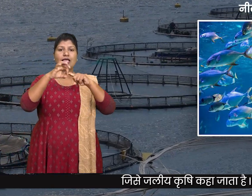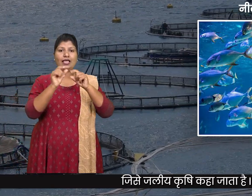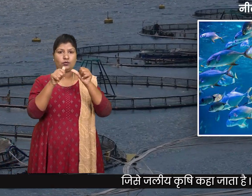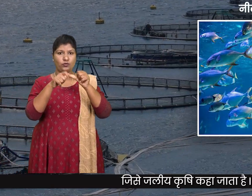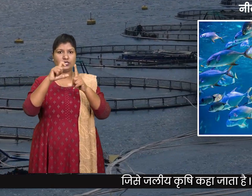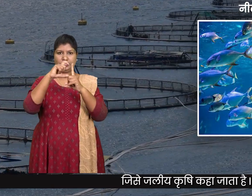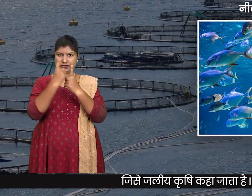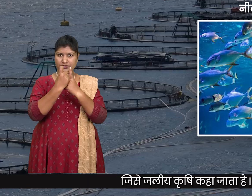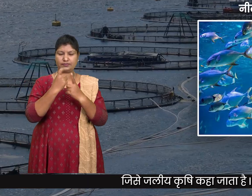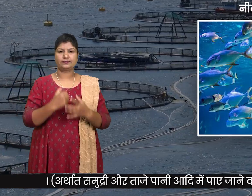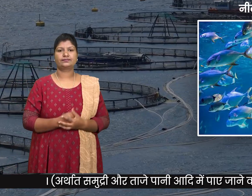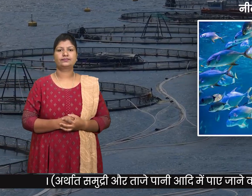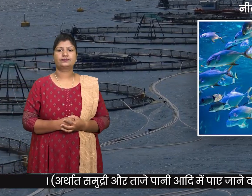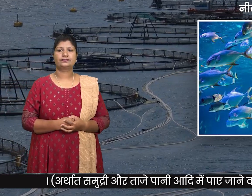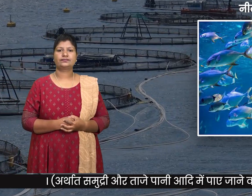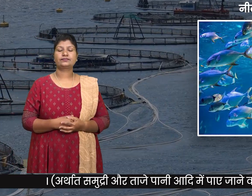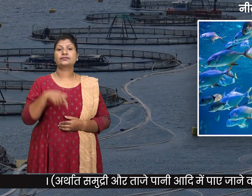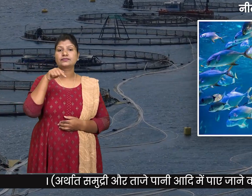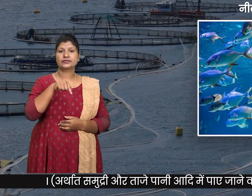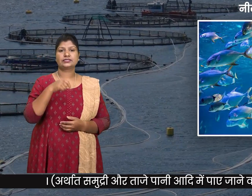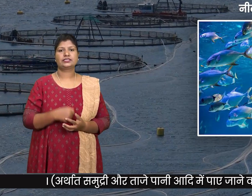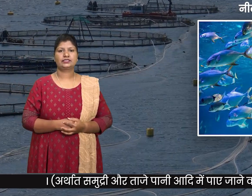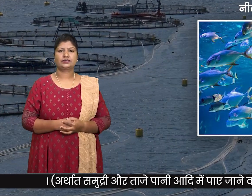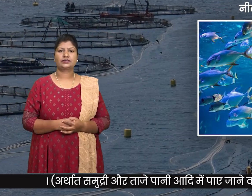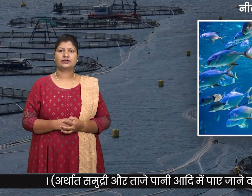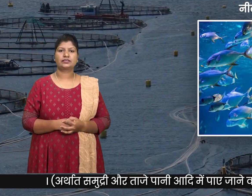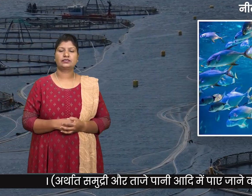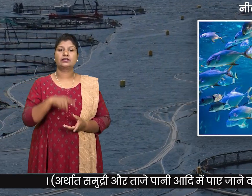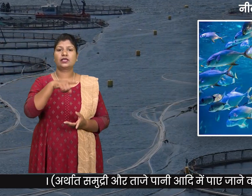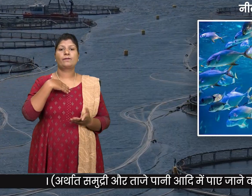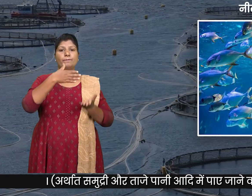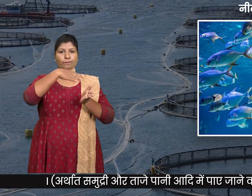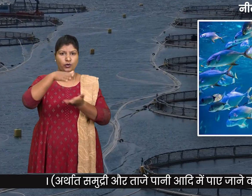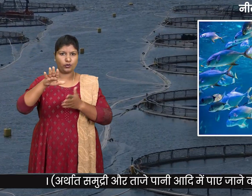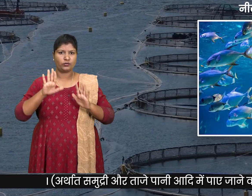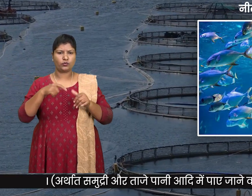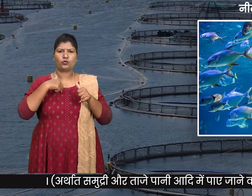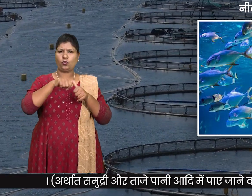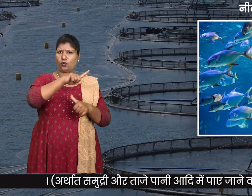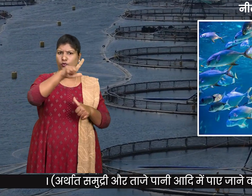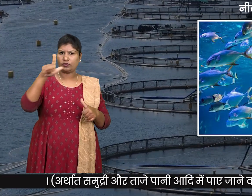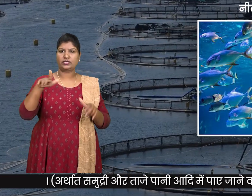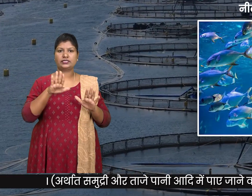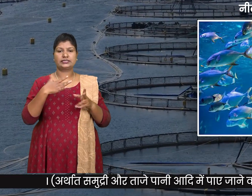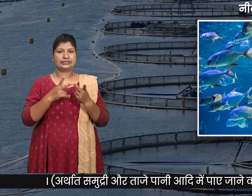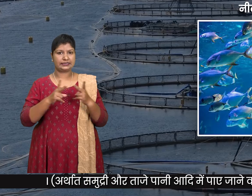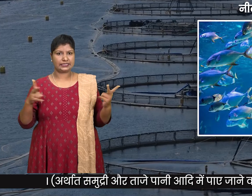कृषि कहा जाता है, अर्थात समुद्री और ताजे पानी आदि में पाए जाने वाले